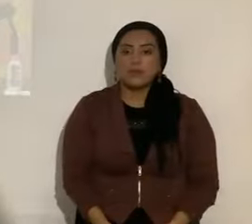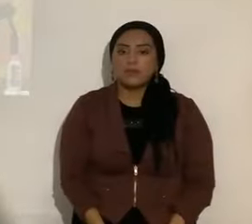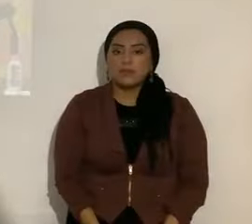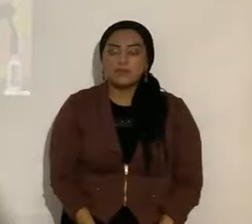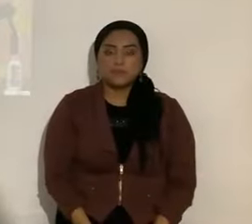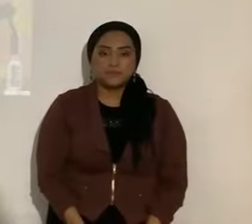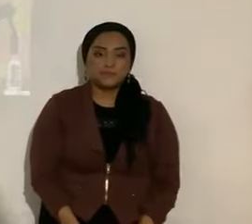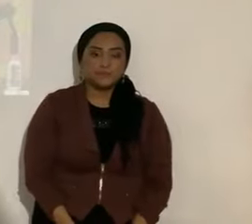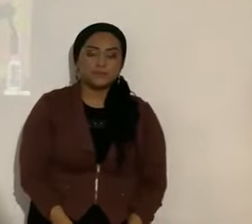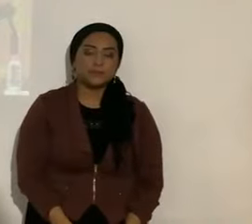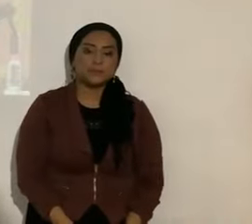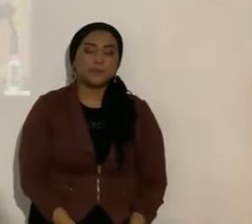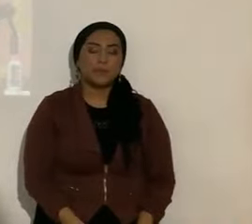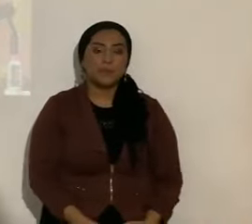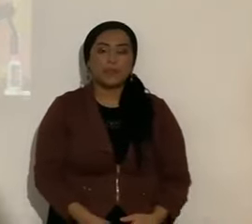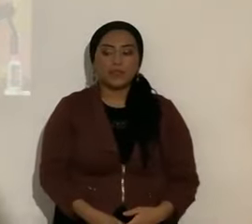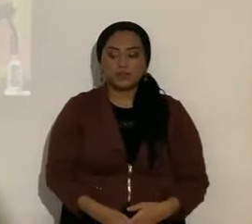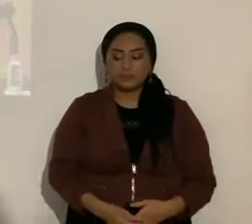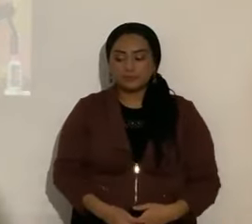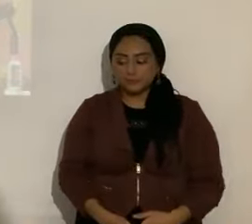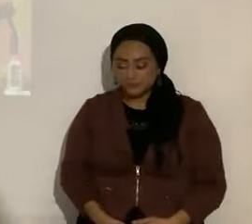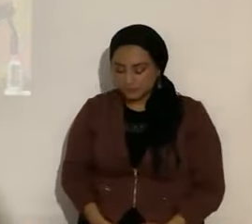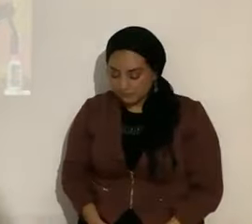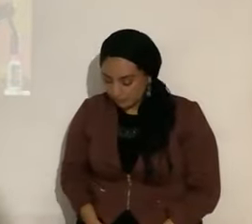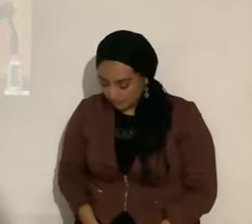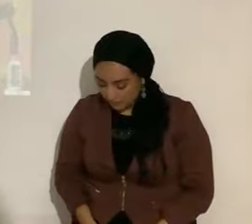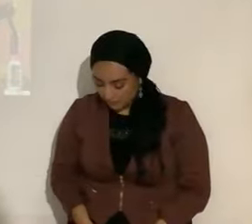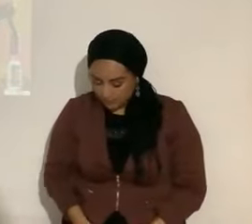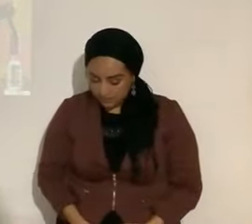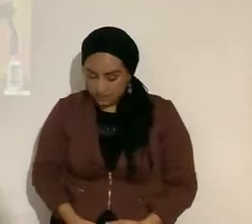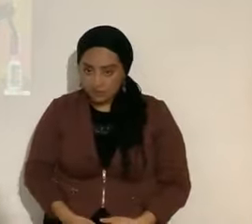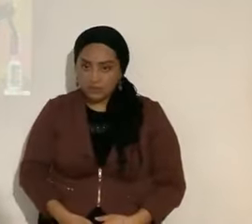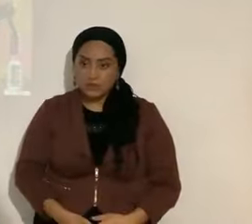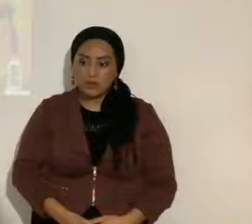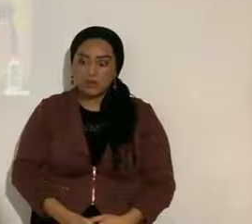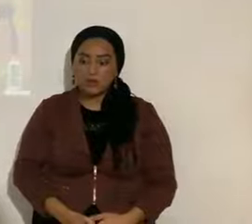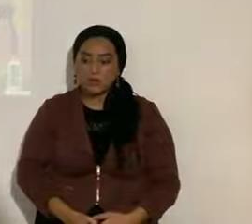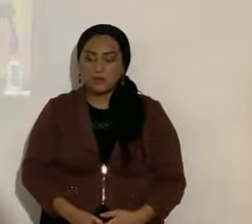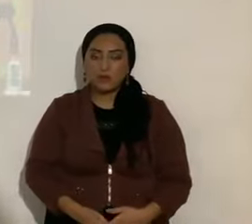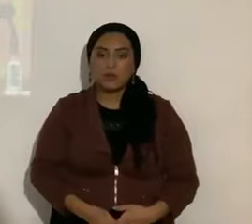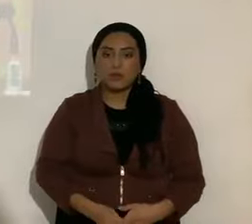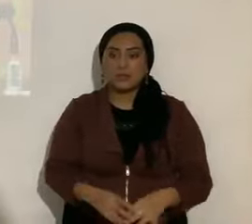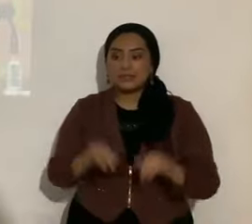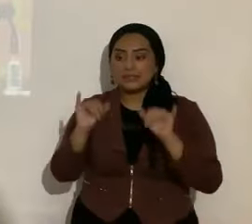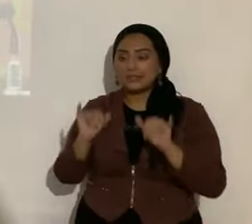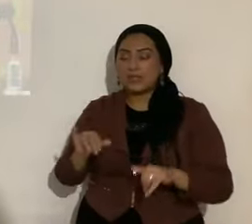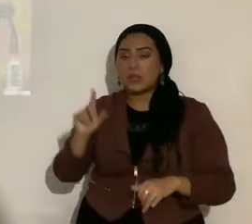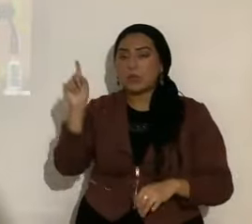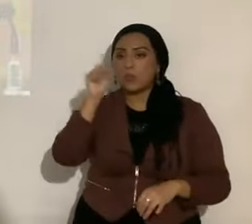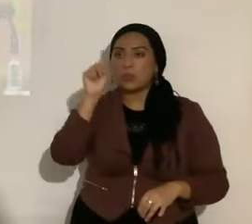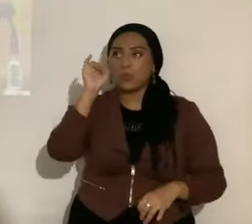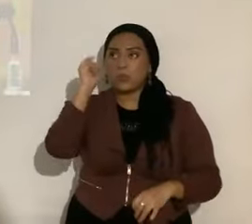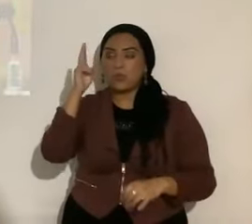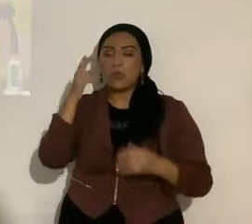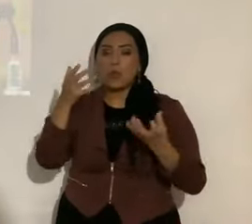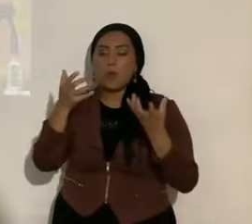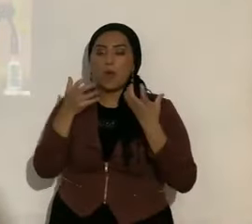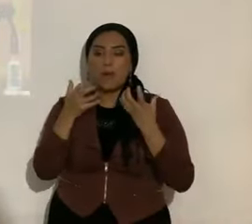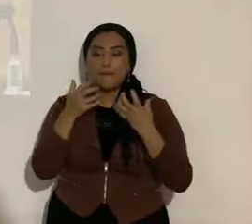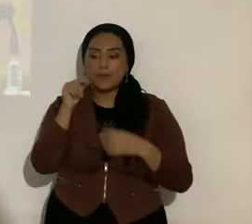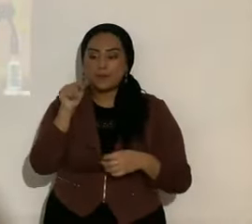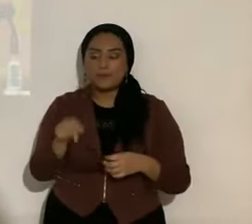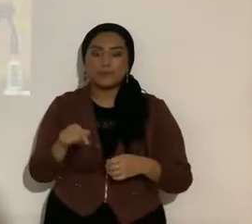ti. Entonces, se quedaba, fíjense muy bien lo que voy a decir, se quedaba donde Yahweh quería que estuviera. A